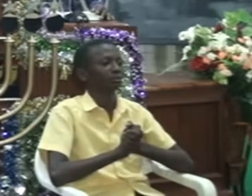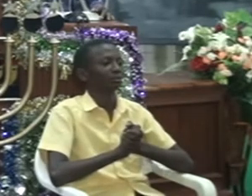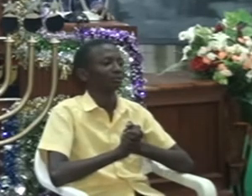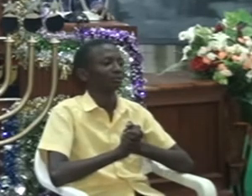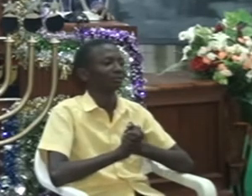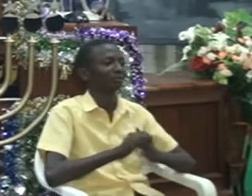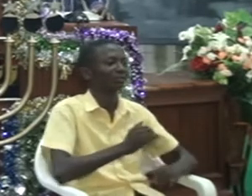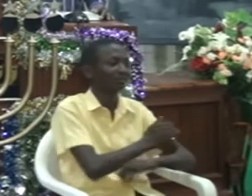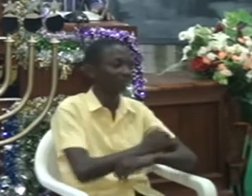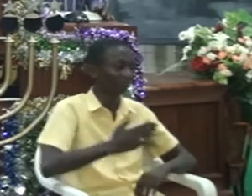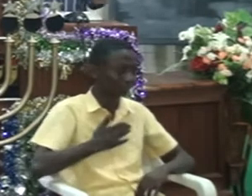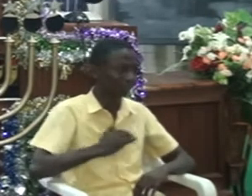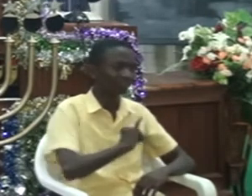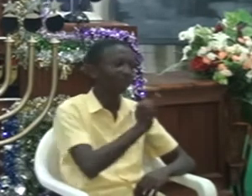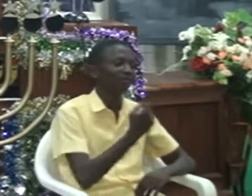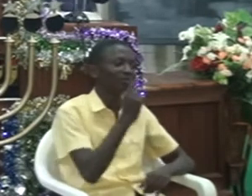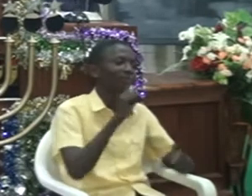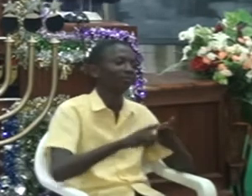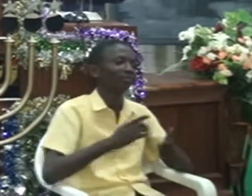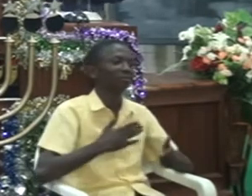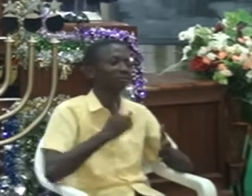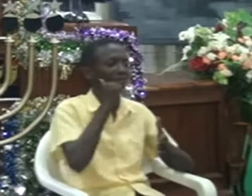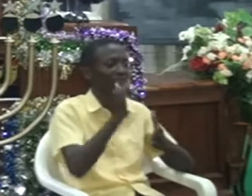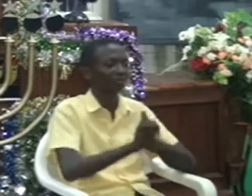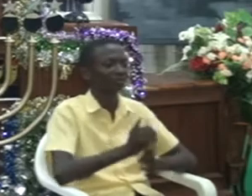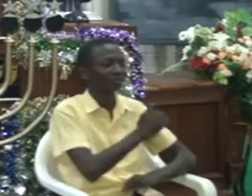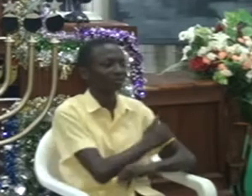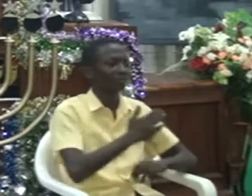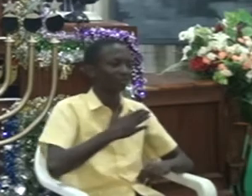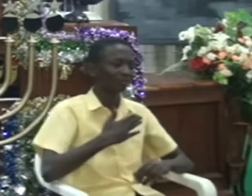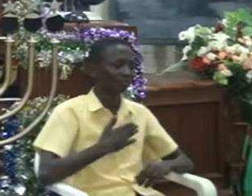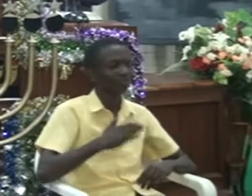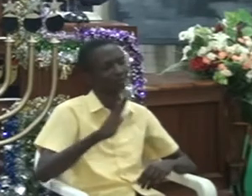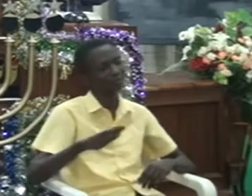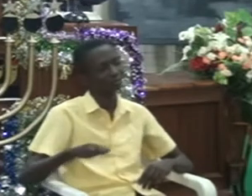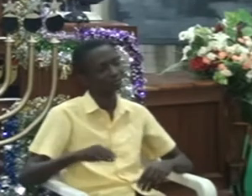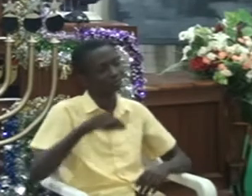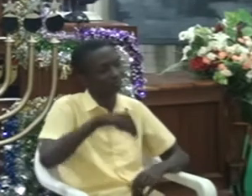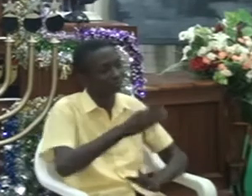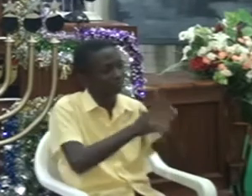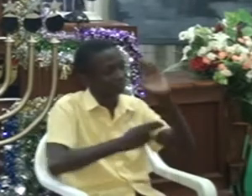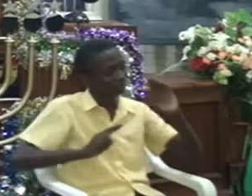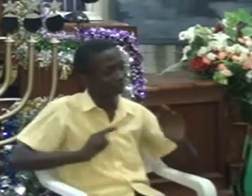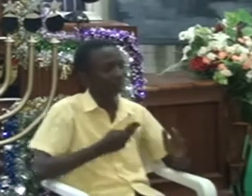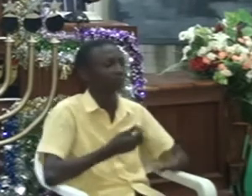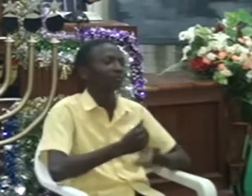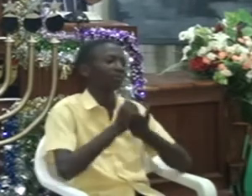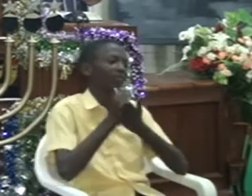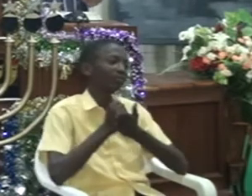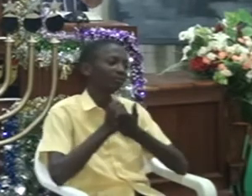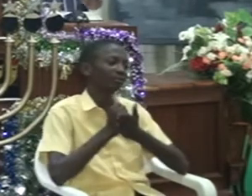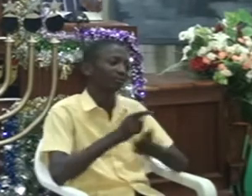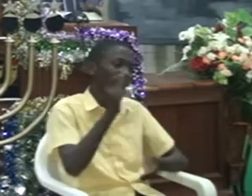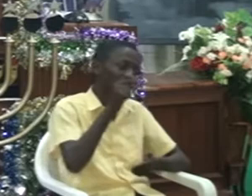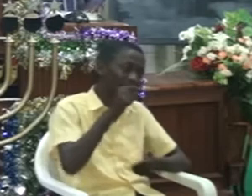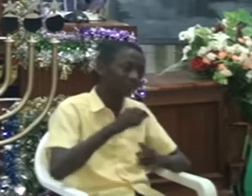Et j'ai dit à ma femme, na, ninaambia kamuke wangu, et mes enfants, na batoto yangu, que Dieu nous aide. Mungu atusaidie. Il